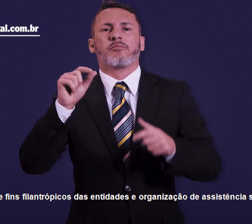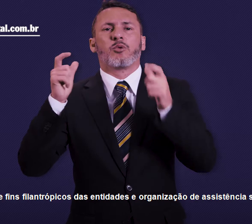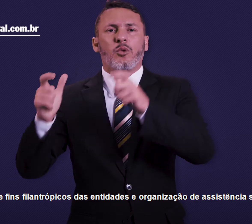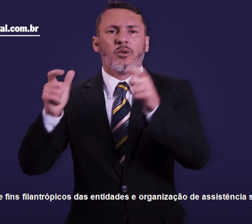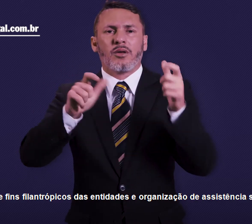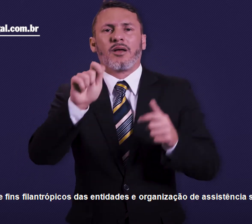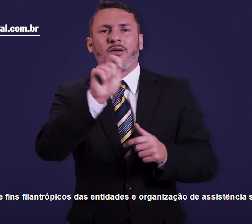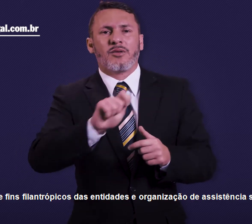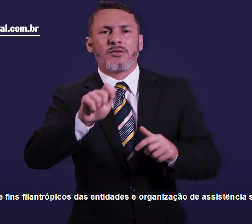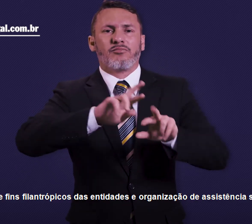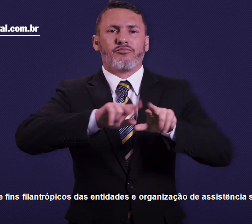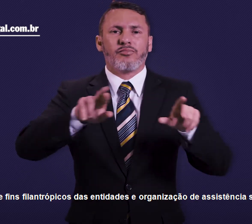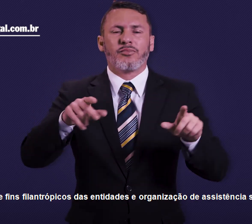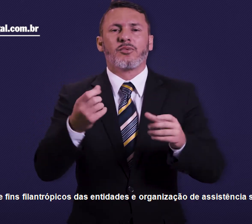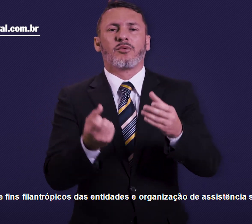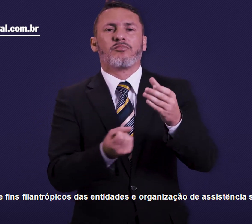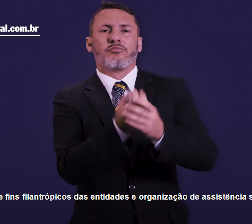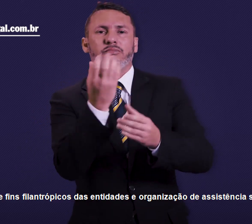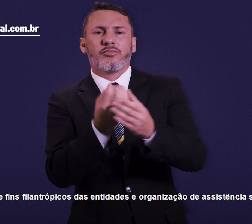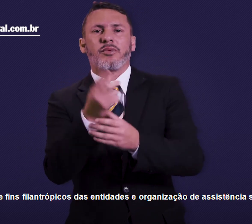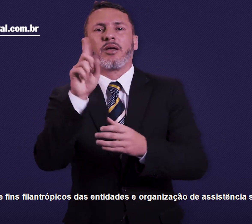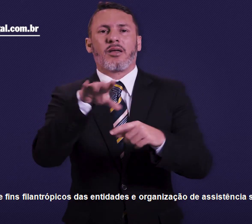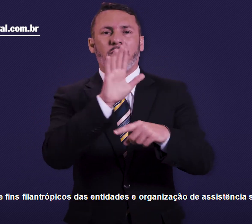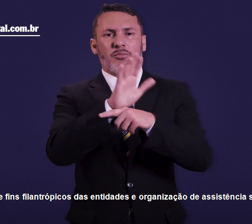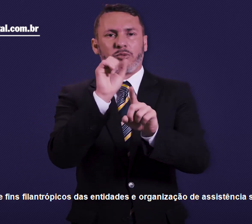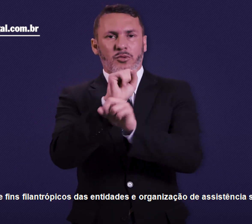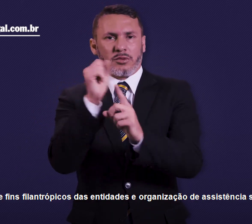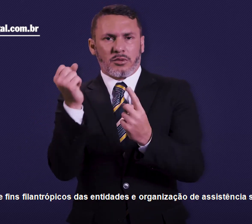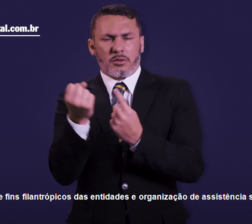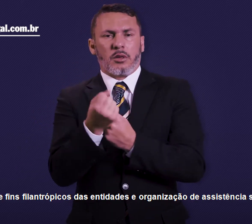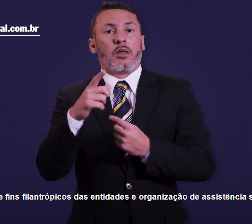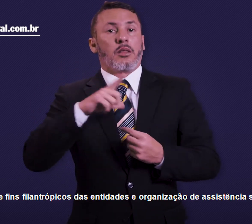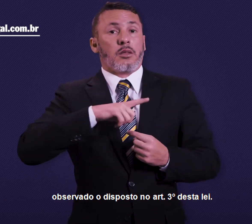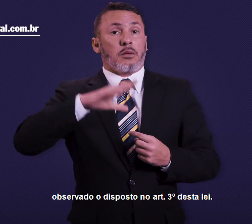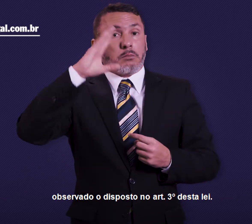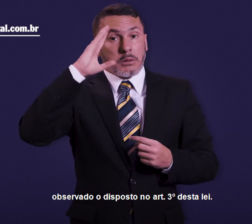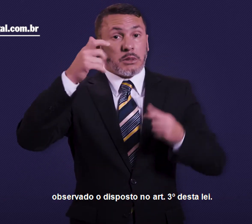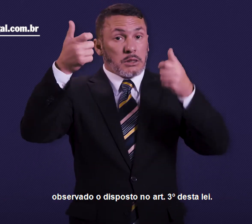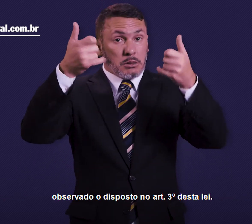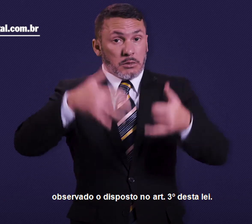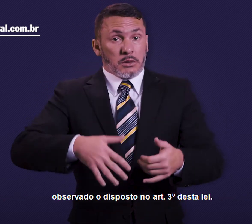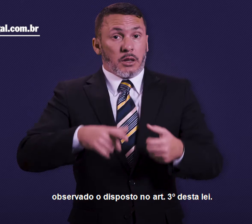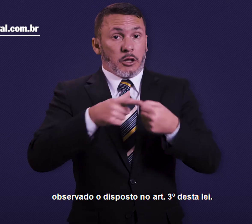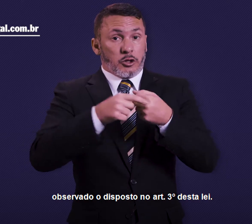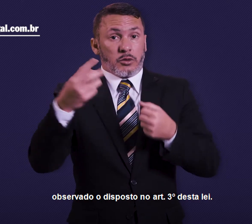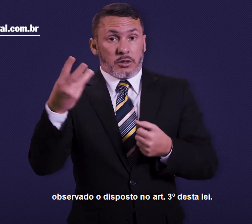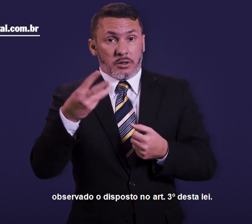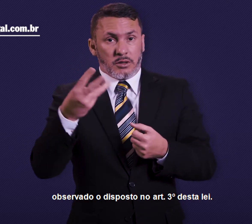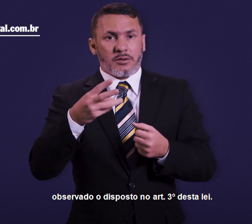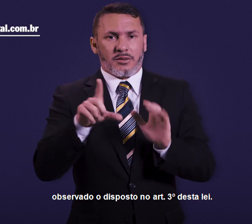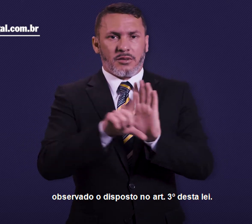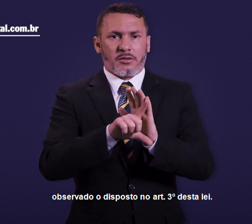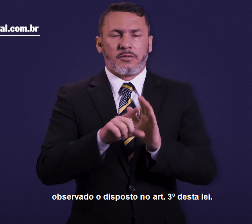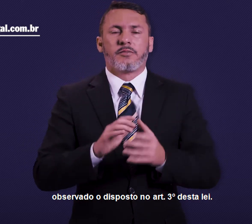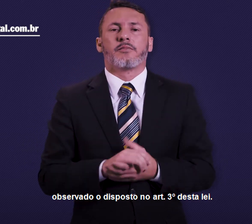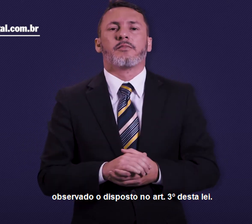fins filantrópicos das entidades e organizações de assistência social, observado o disposto no artigo 3º desta